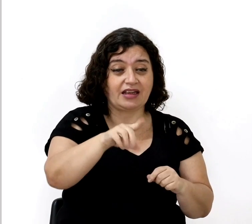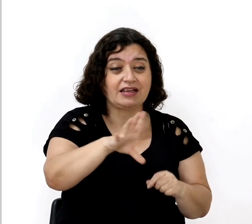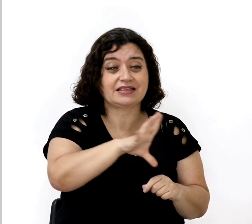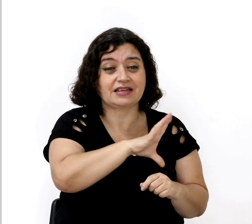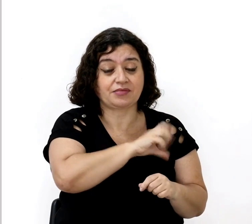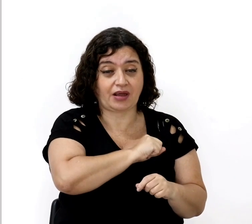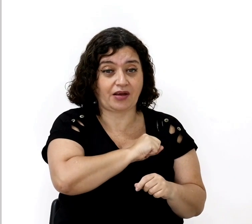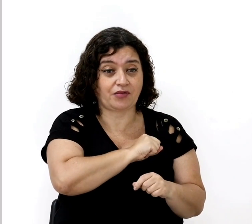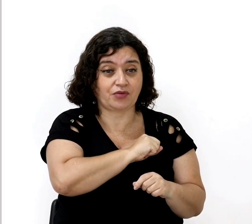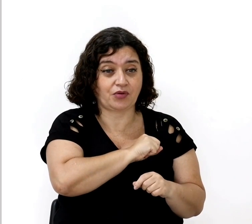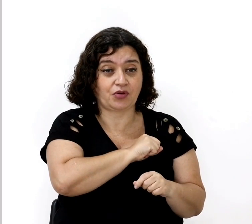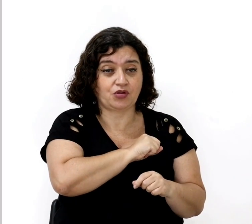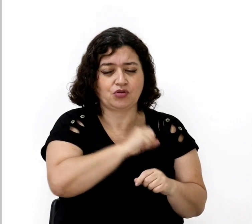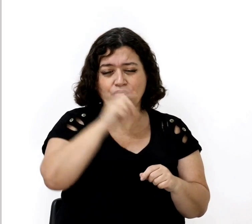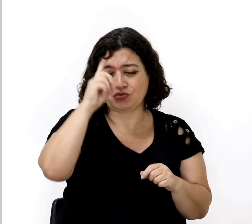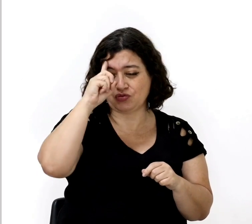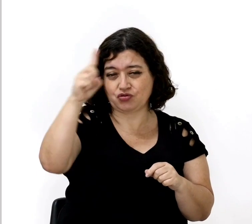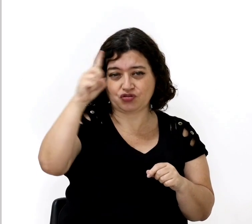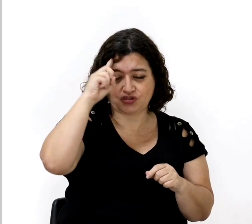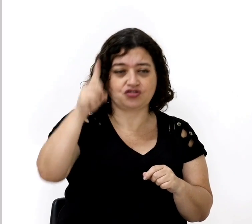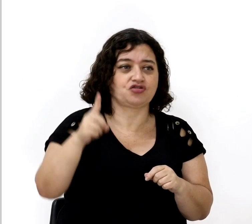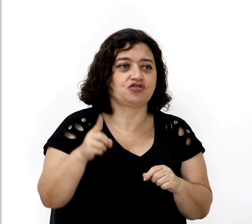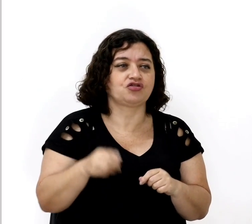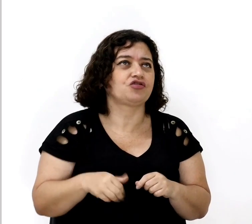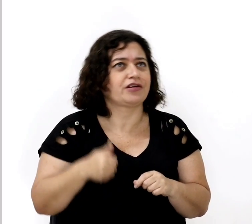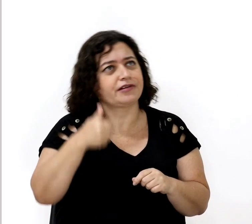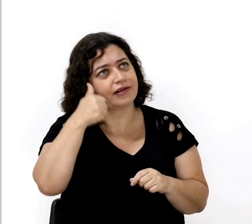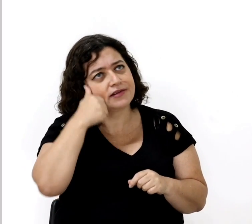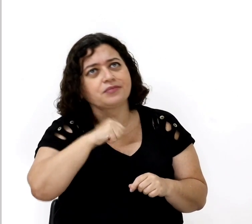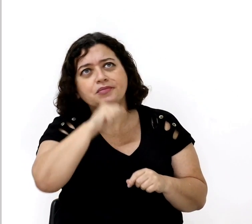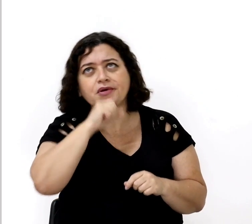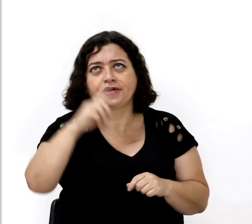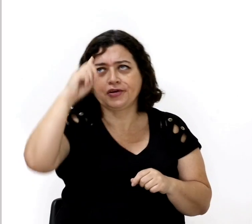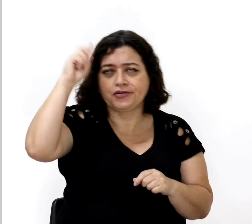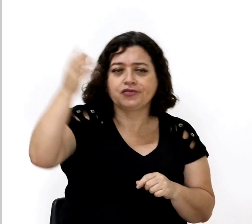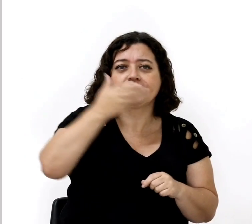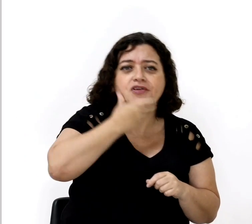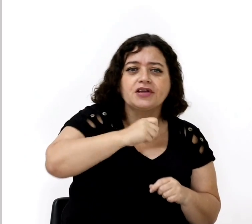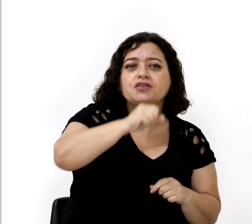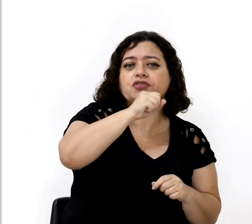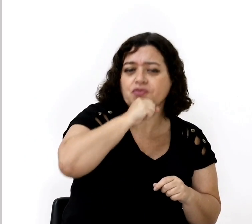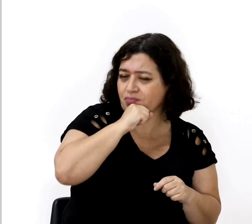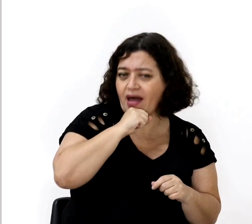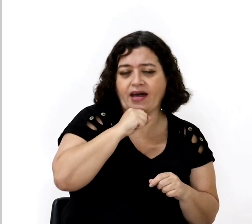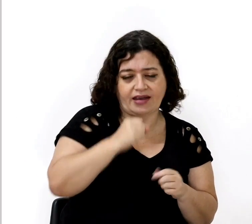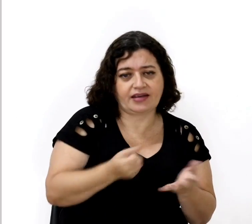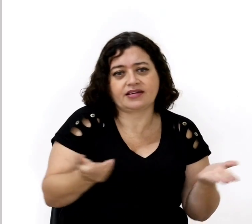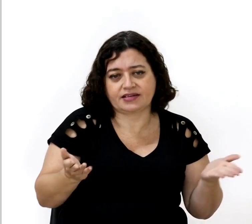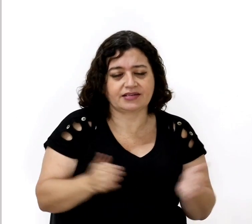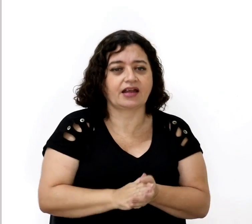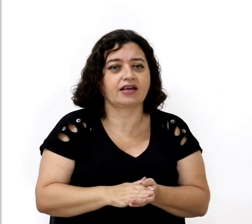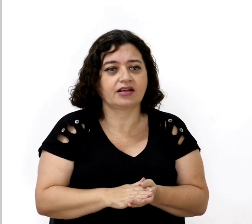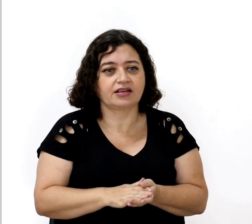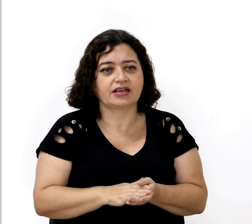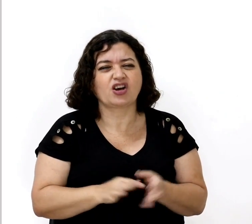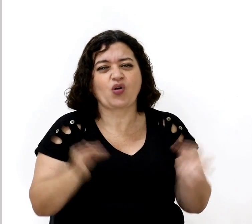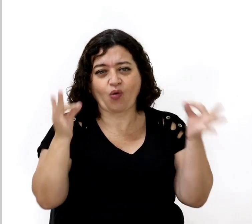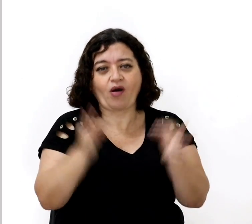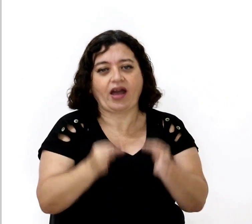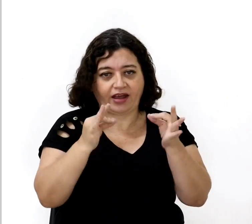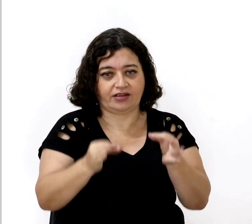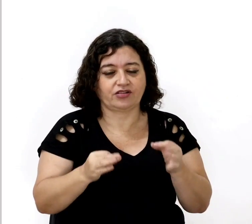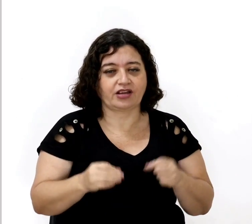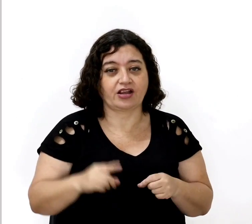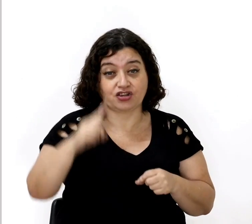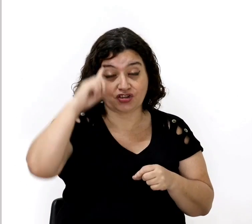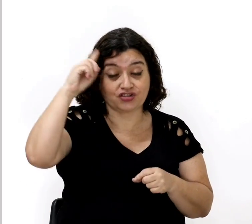muito, comemoravam muito, por exemplo, algumas datas como Dia das Mães, Dia dos Pais, etc. Obviamente que o Dia das Mães é